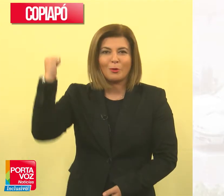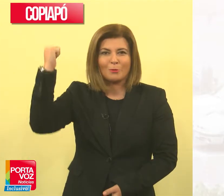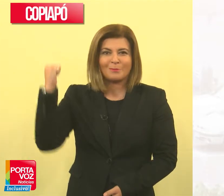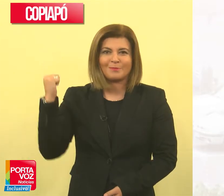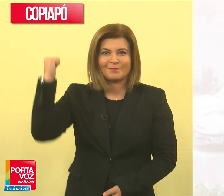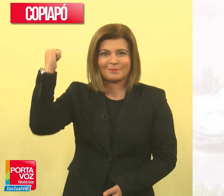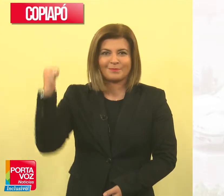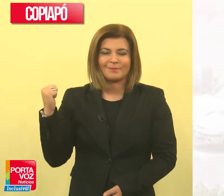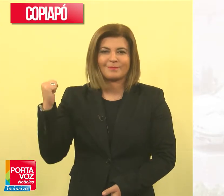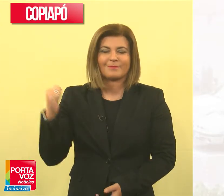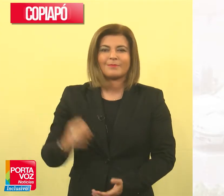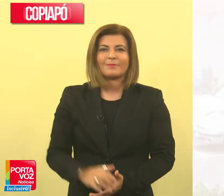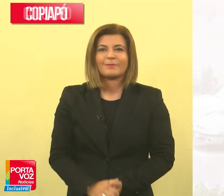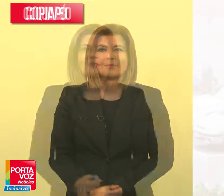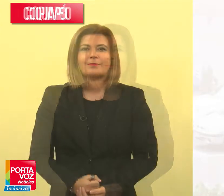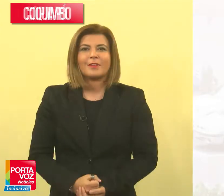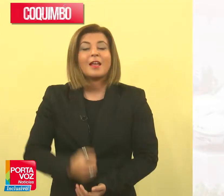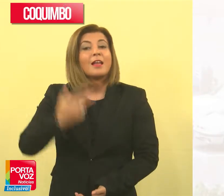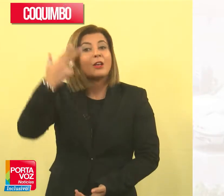Copiapó.